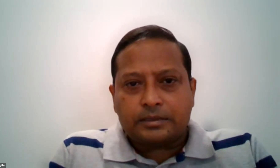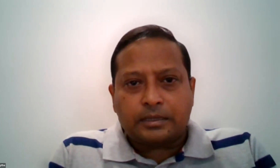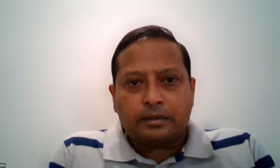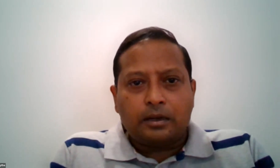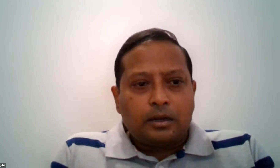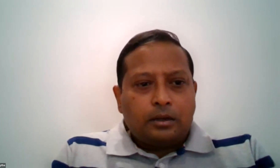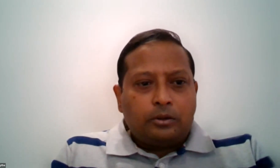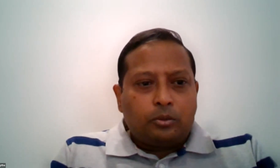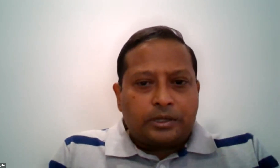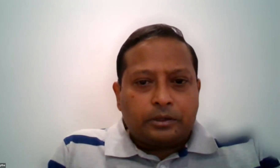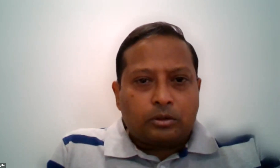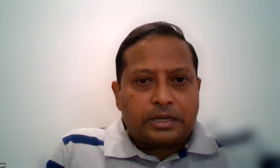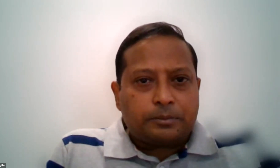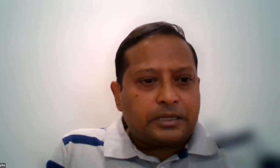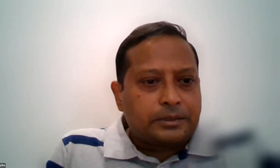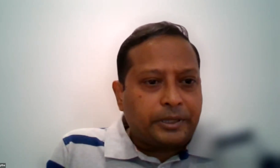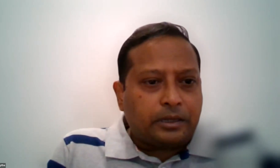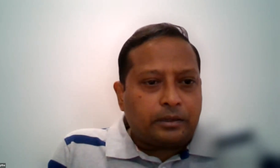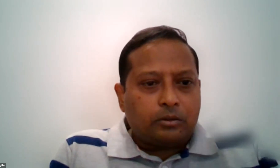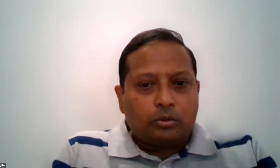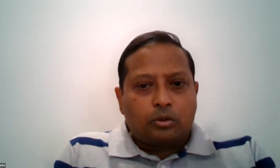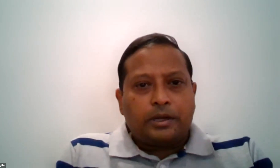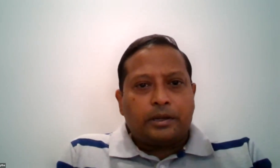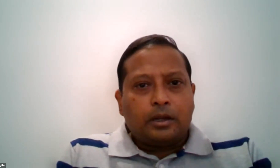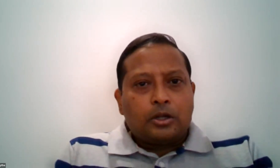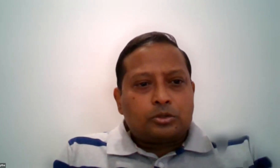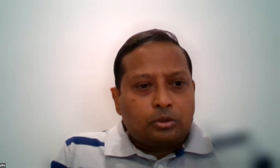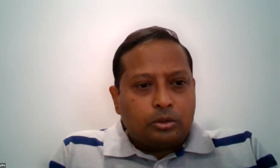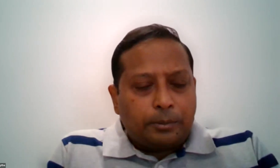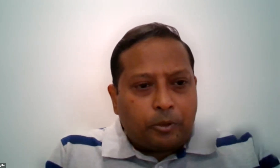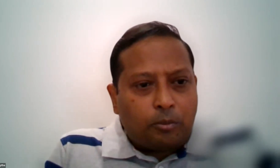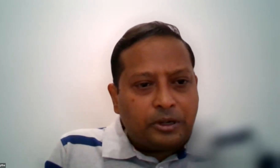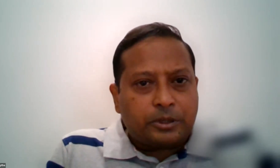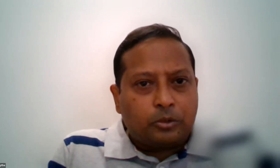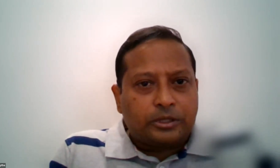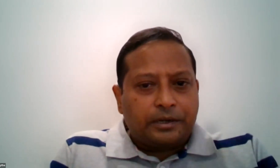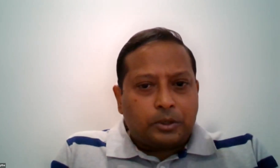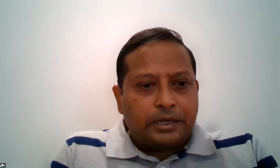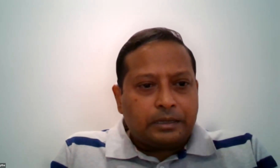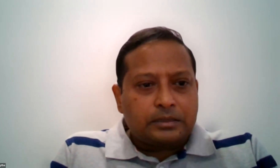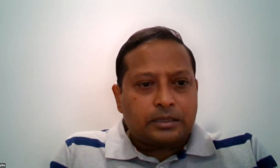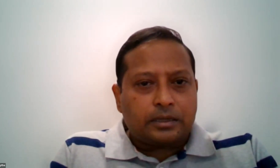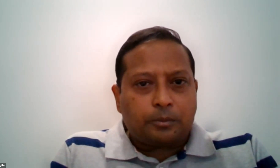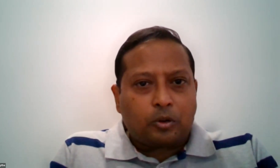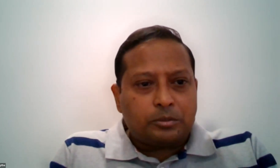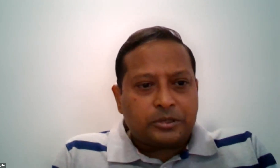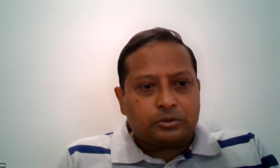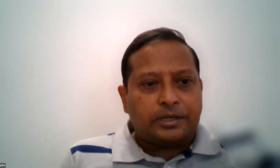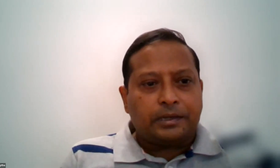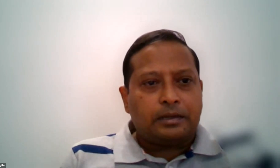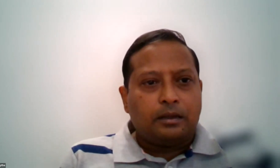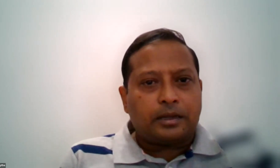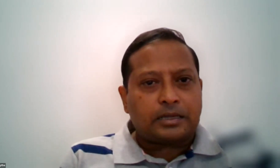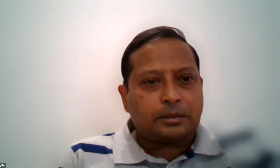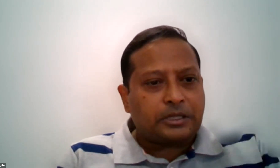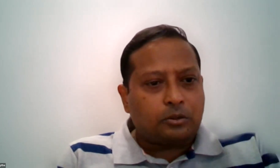10,000 से ज्यादा युवा टेक्नोक्रेट्स पार्टिसिपेट करेंगे। उनको ये प्रॉब्लम्स हम लोग देने वाले हैं कि किस तरह का प्रॉब्लम्स है, उसके